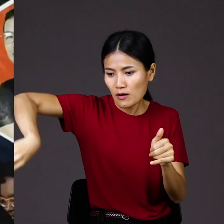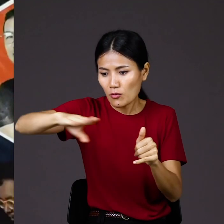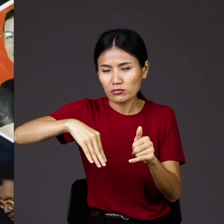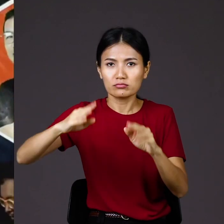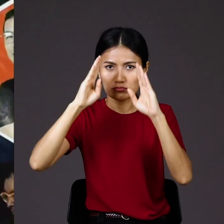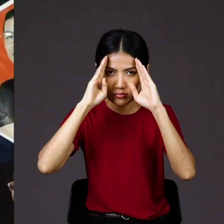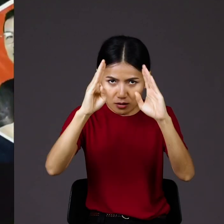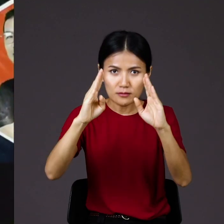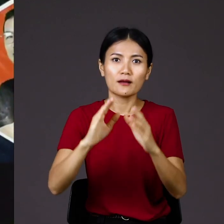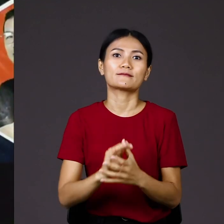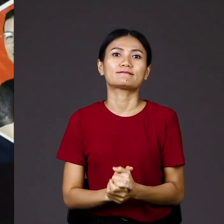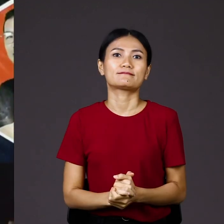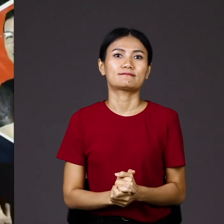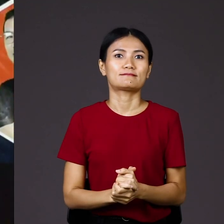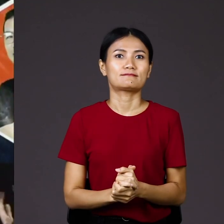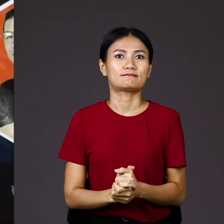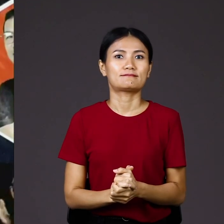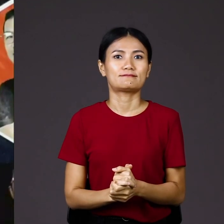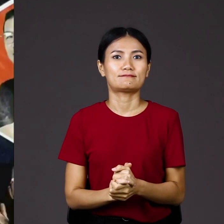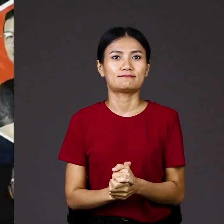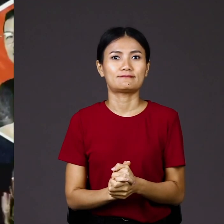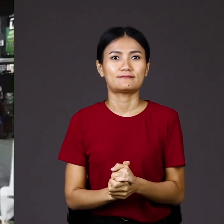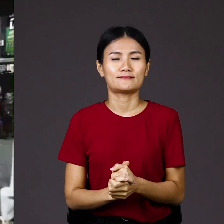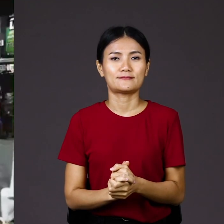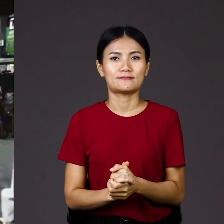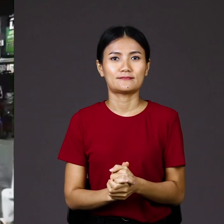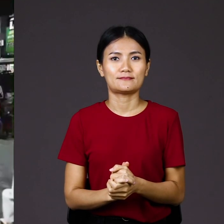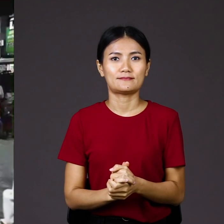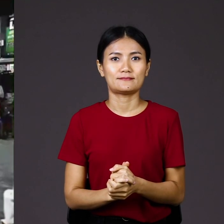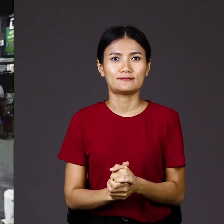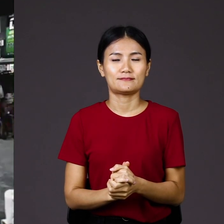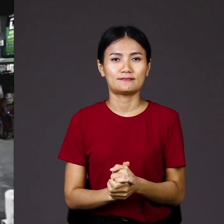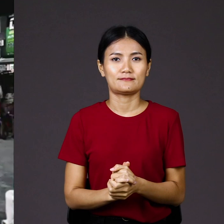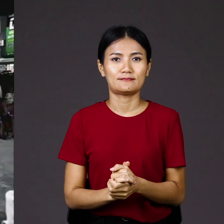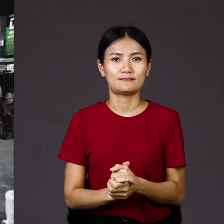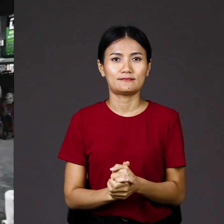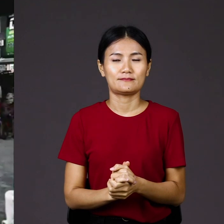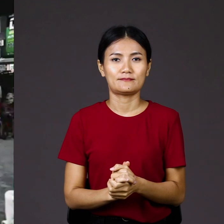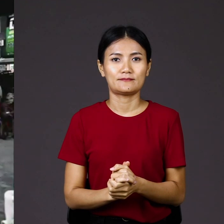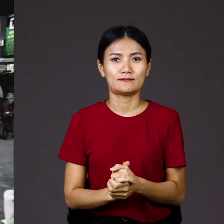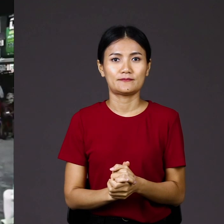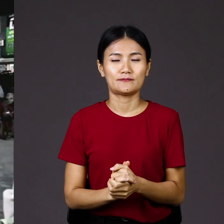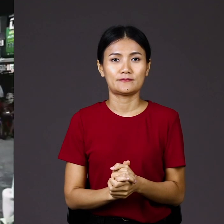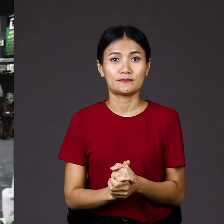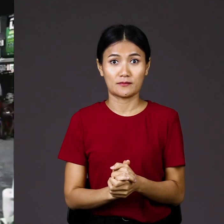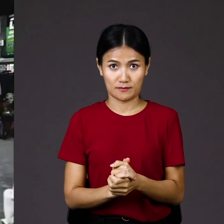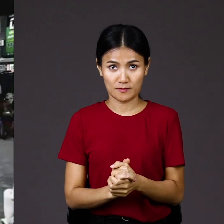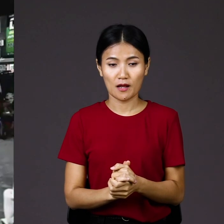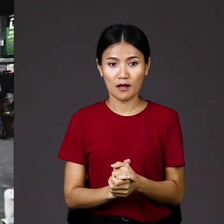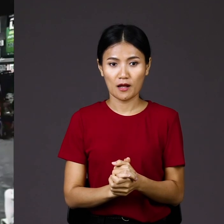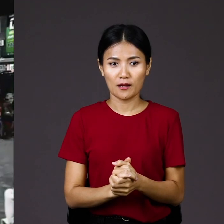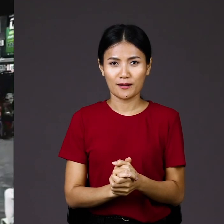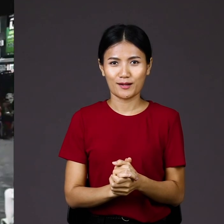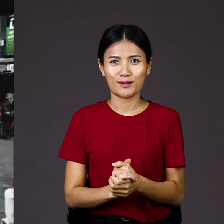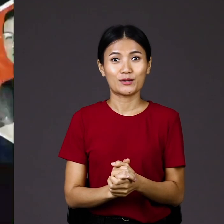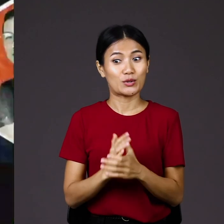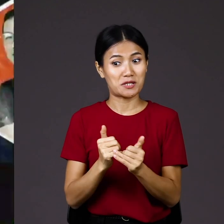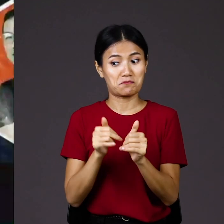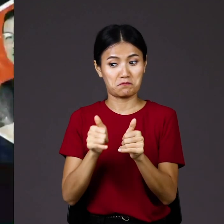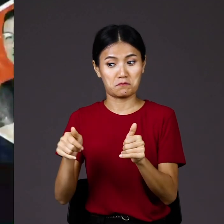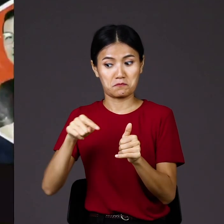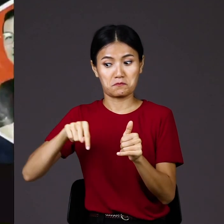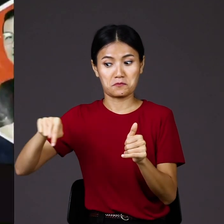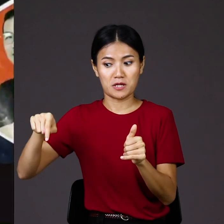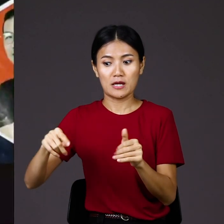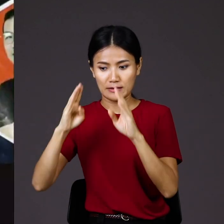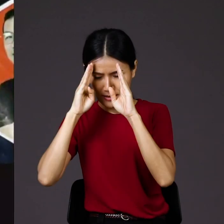ที่สุดท้ายเป็นเรื่องของประชา